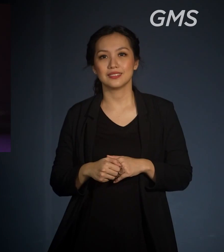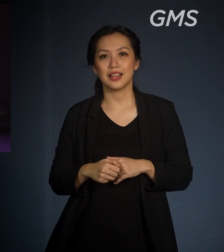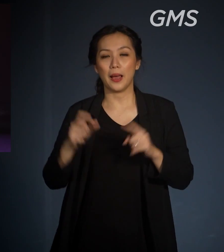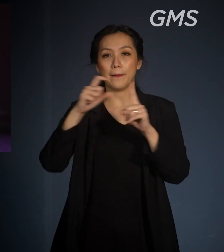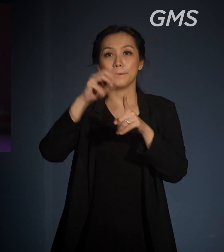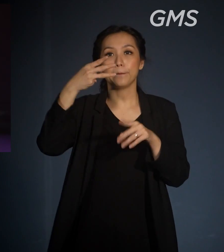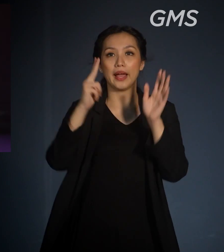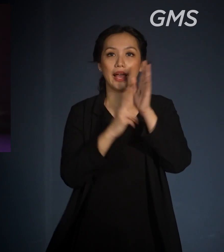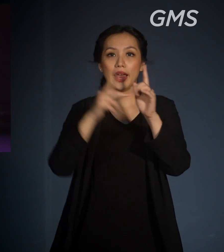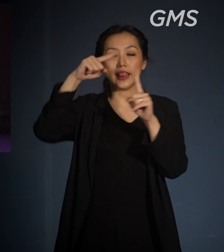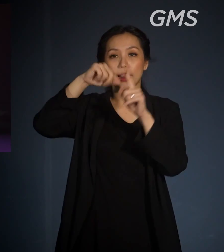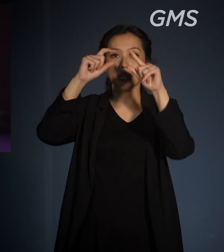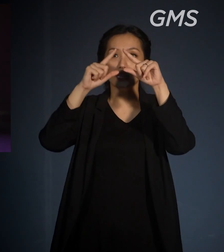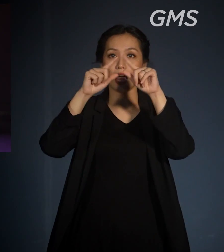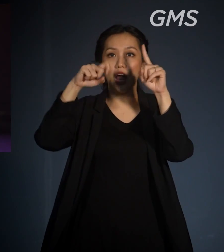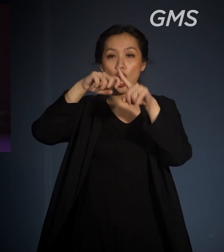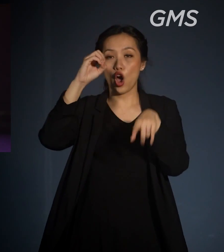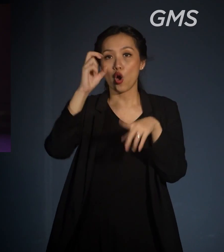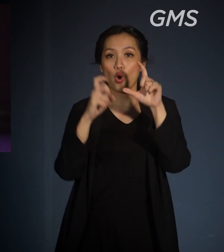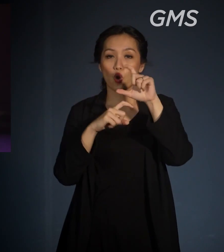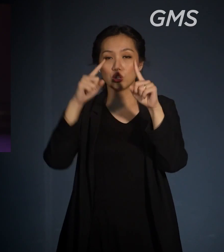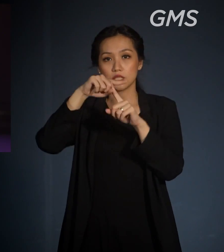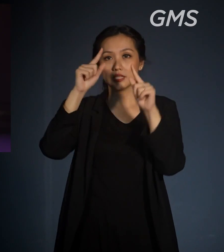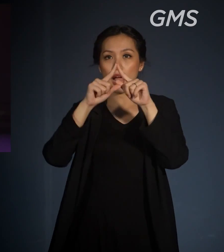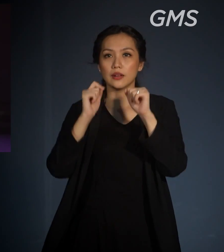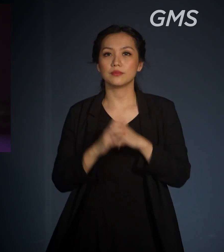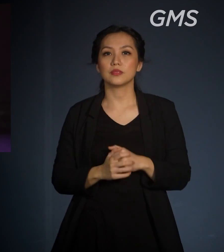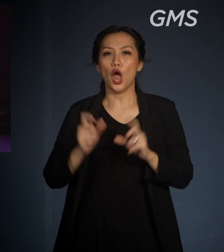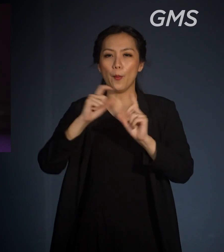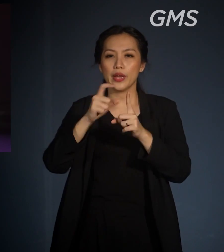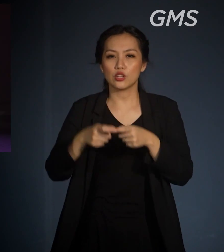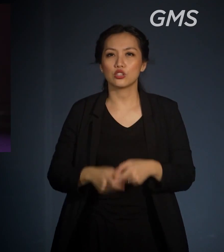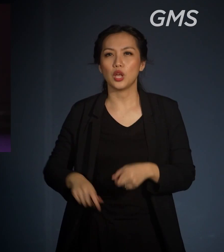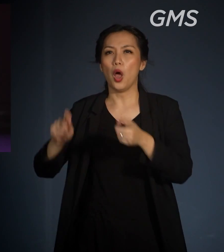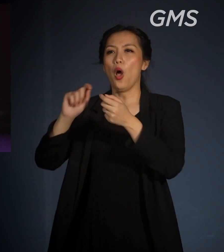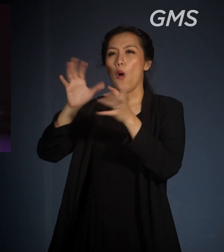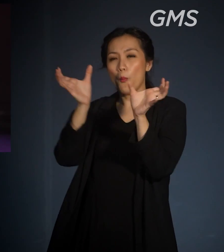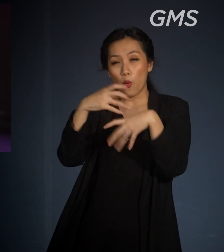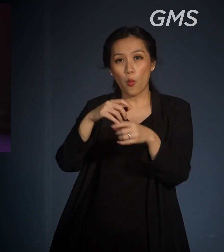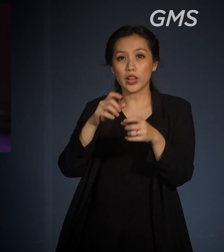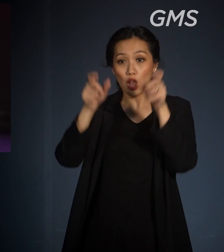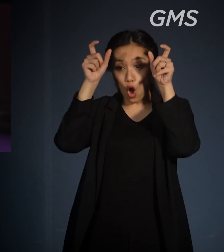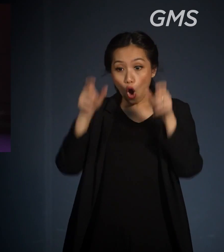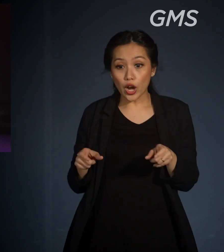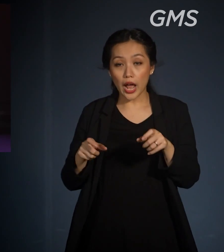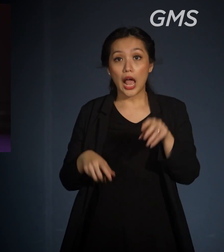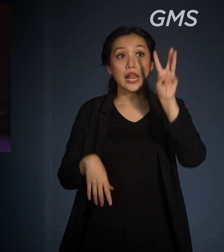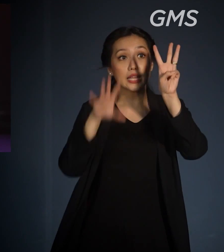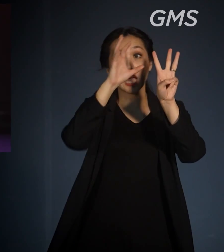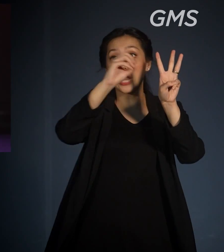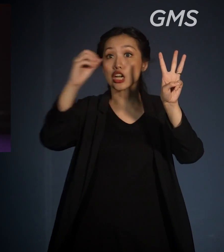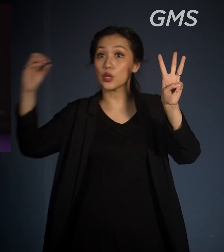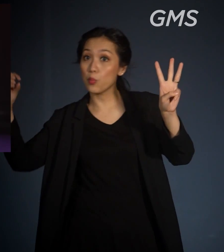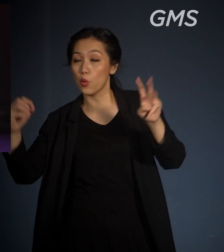bertobat melalui pelayanannya. Dan kita tahu, di dalam perjalanan kehidupan pelayanan Petrus menjadi salah satu sosok